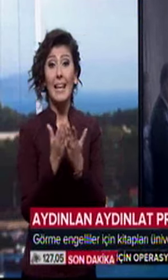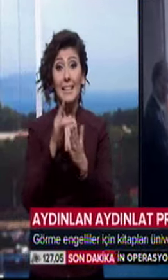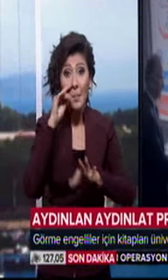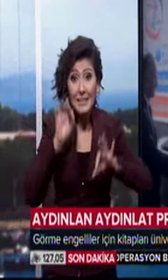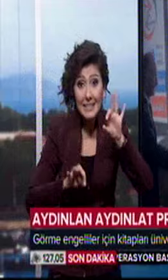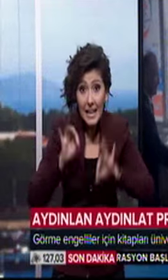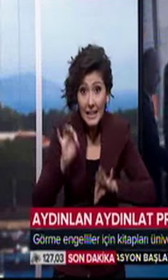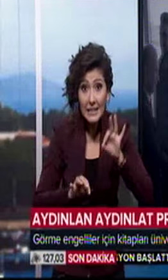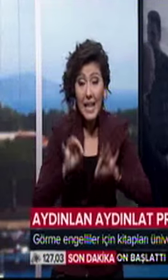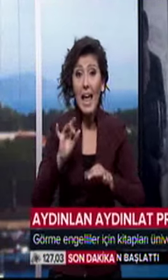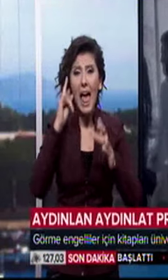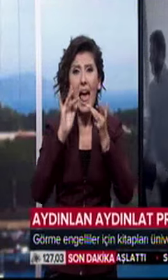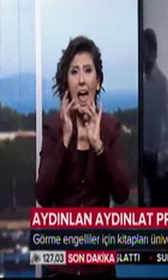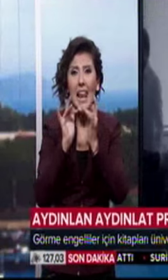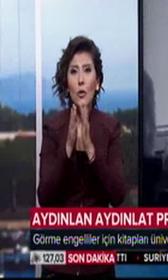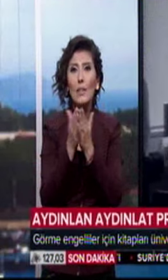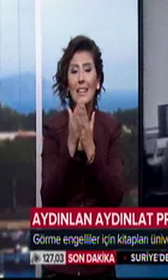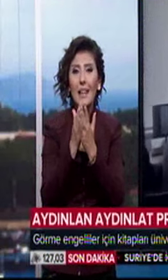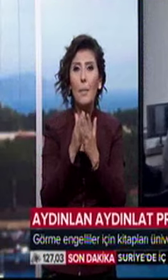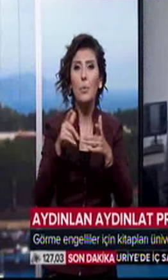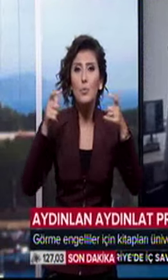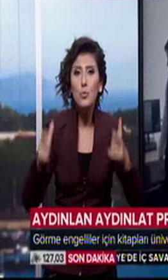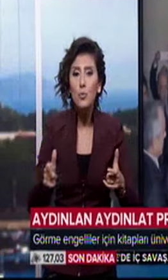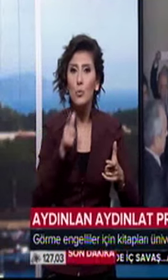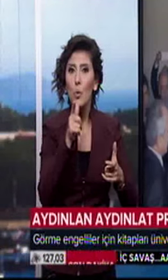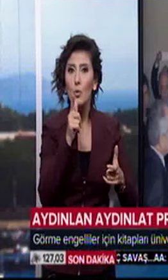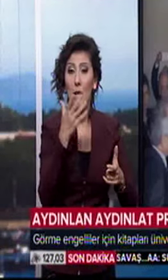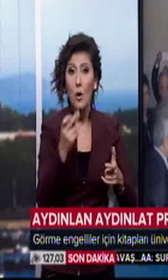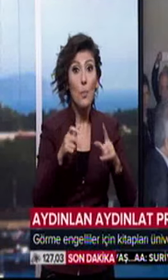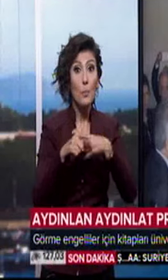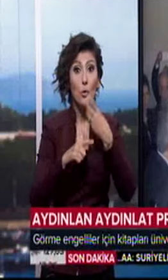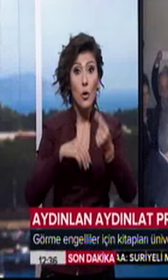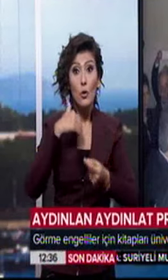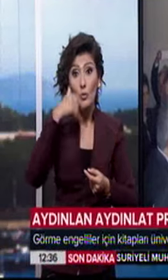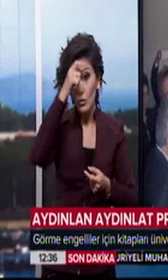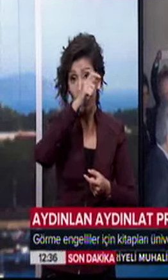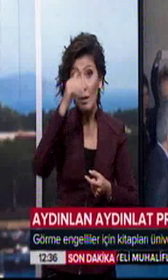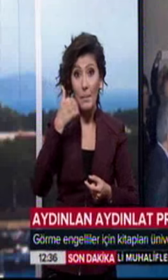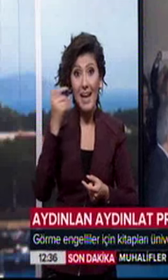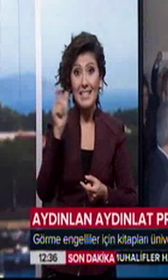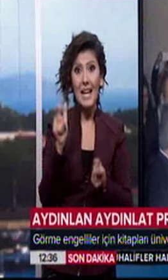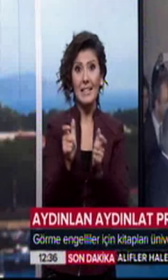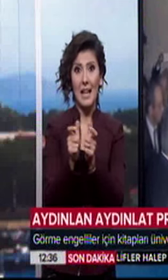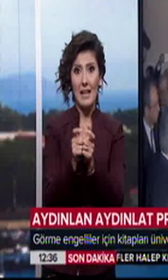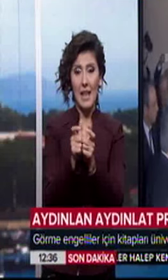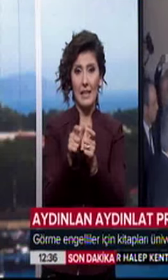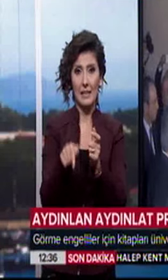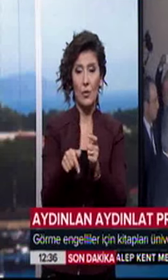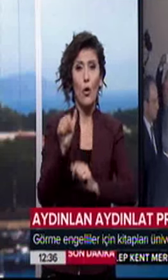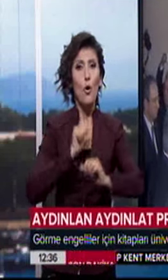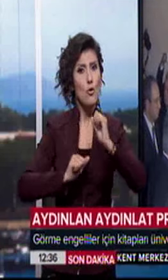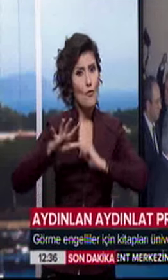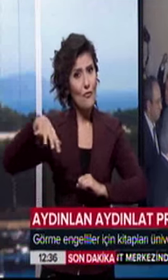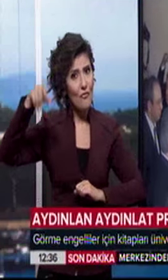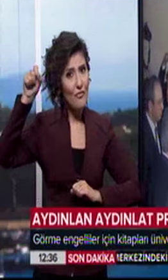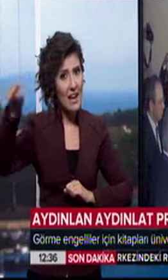Kitaplar taranacak, elektronik kitap stüdyosunda seslendirilecek. Proje Türkiye Beyaz Ay Derneği'nden. Namık Kemal Üniversitesi Çerkezköy